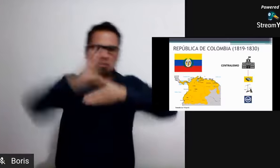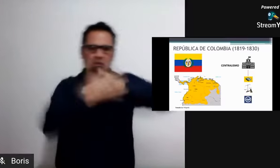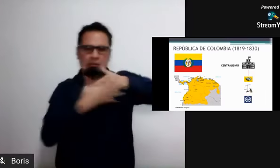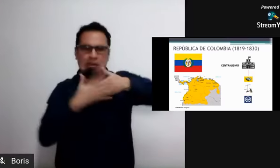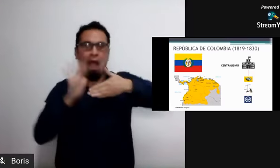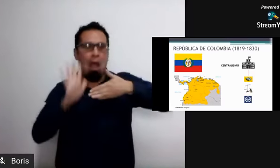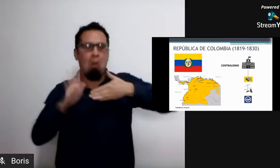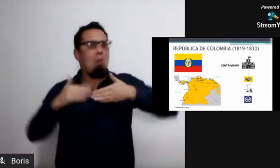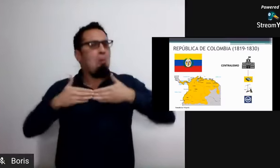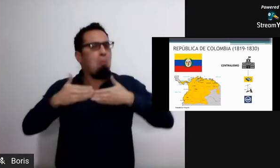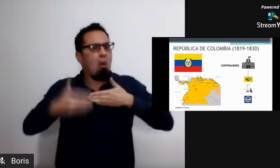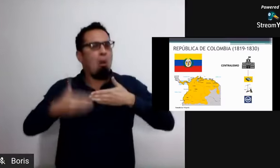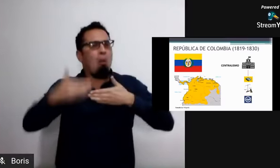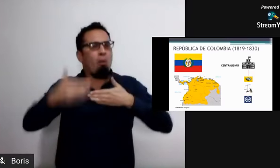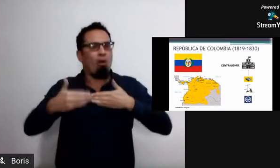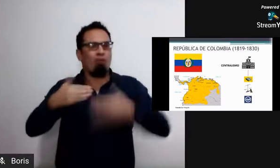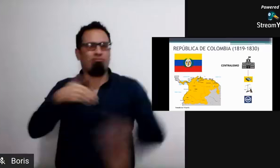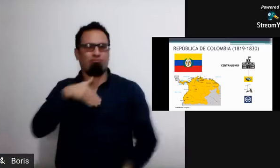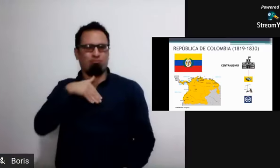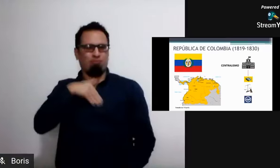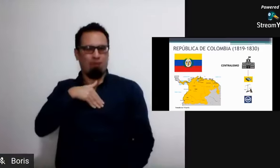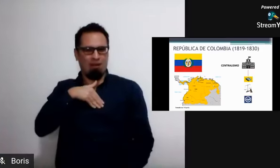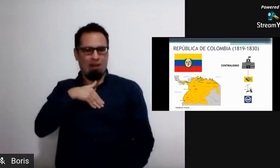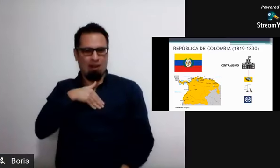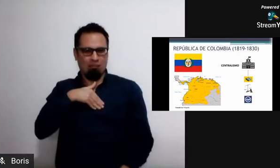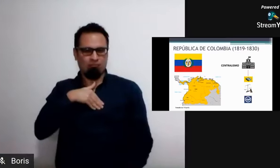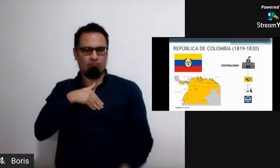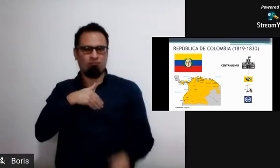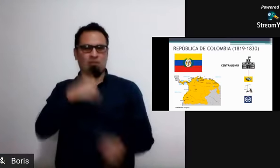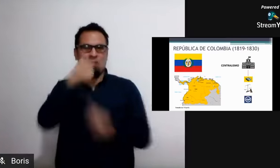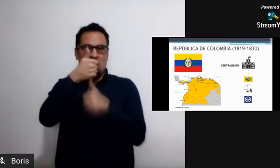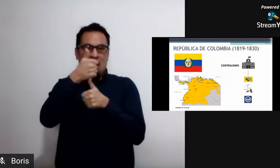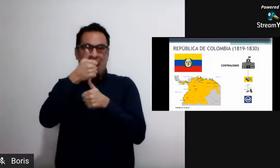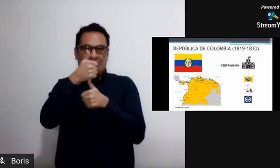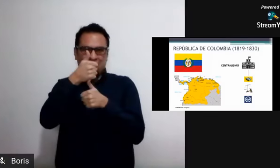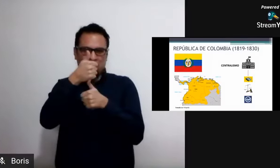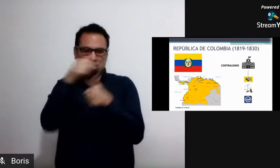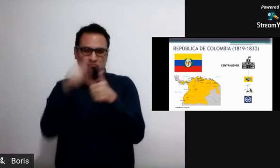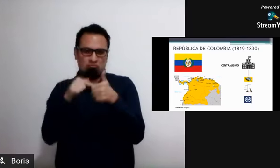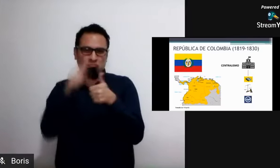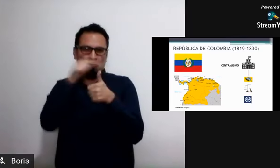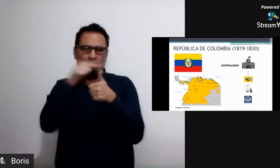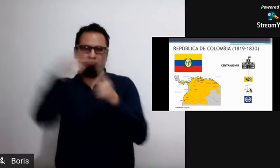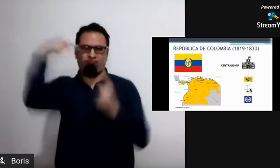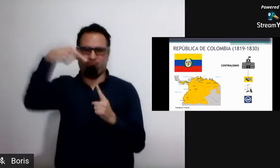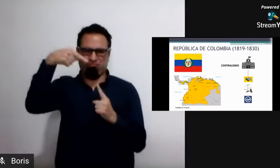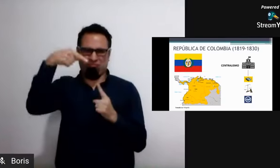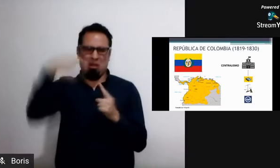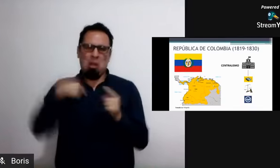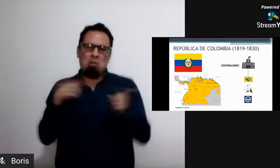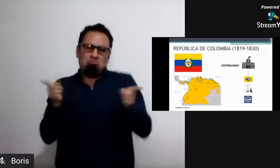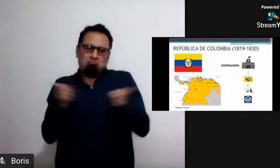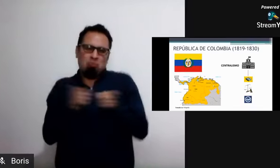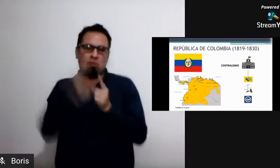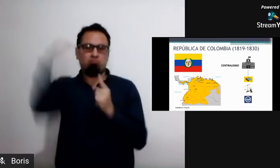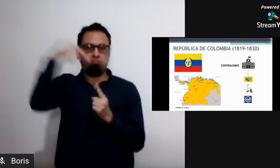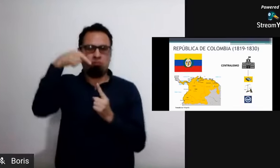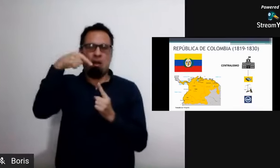No obstante, vemos que en ese periodo de tiempo de la historia de Colombia, sabemos que ya hemos